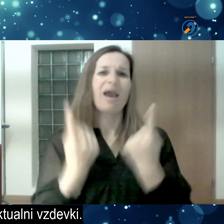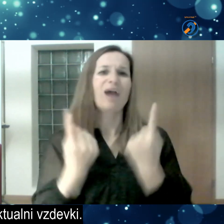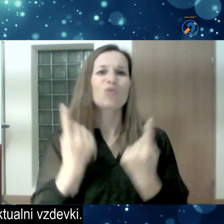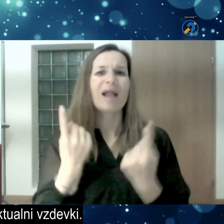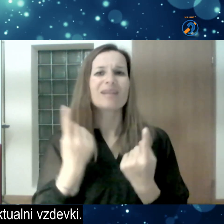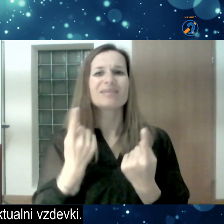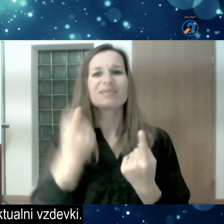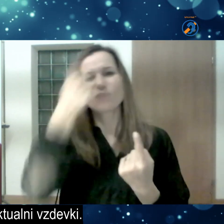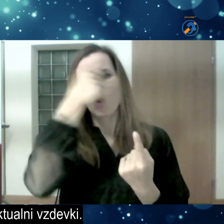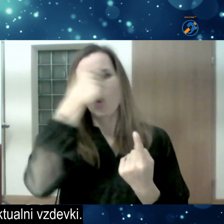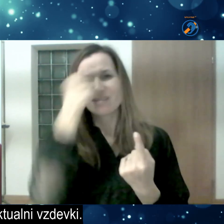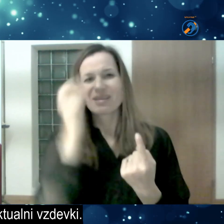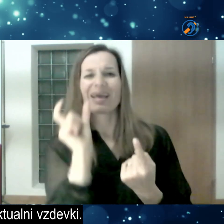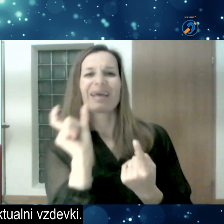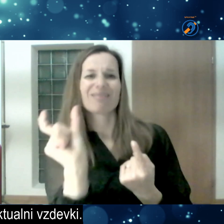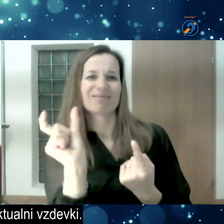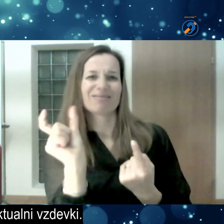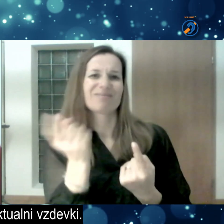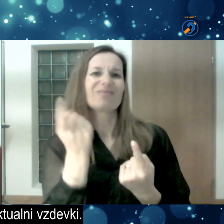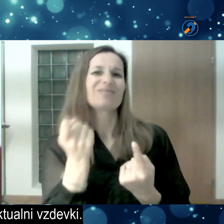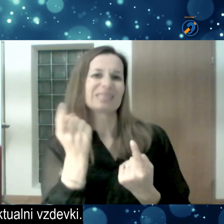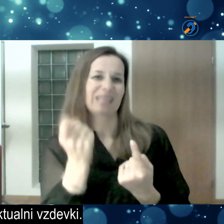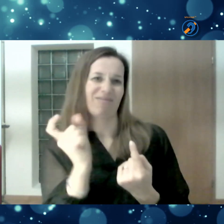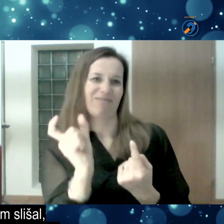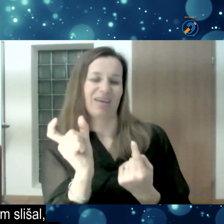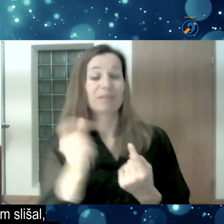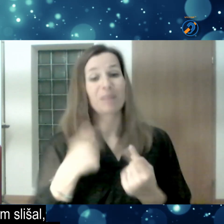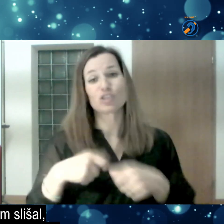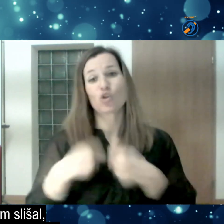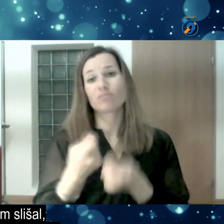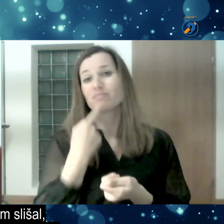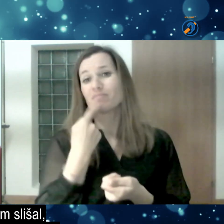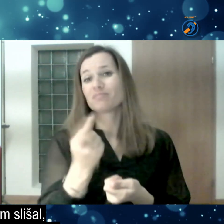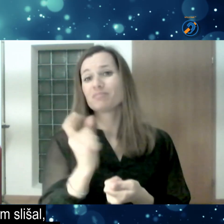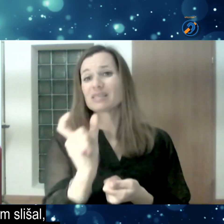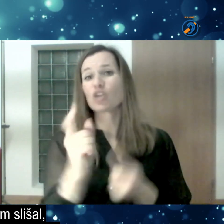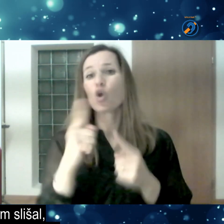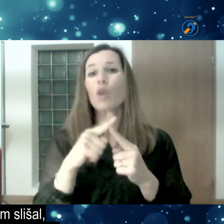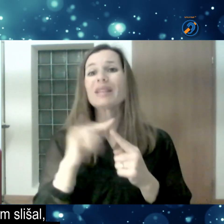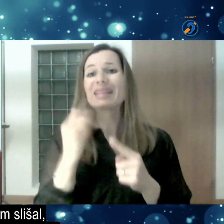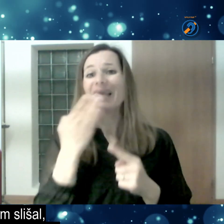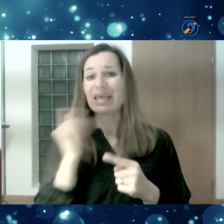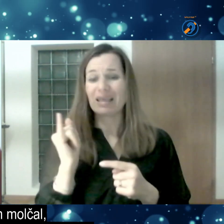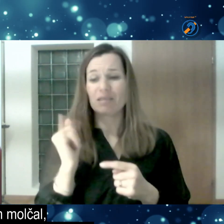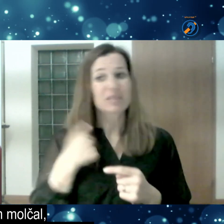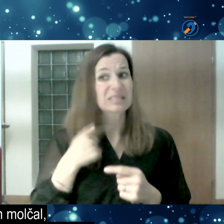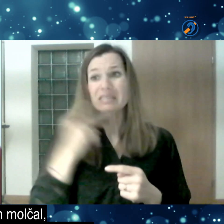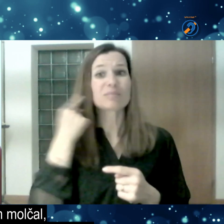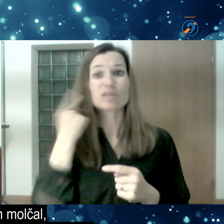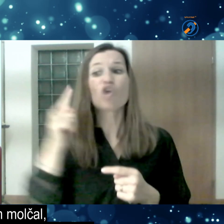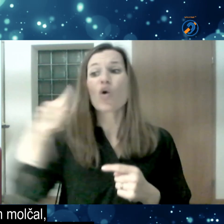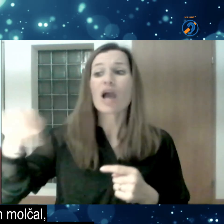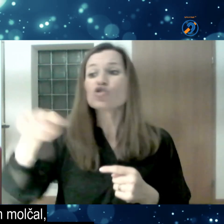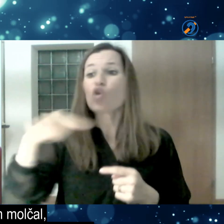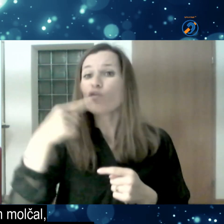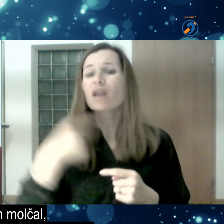vzdevki. Meni so poglasili za Tihega, ker večinoma nisem slišal, kaj so se pogovarjali, in sem rajši molčal, kot